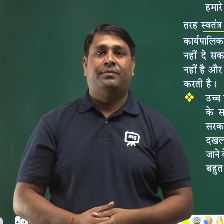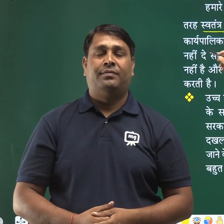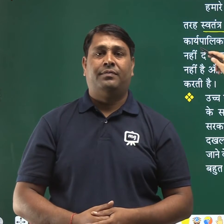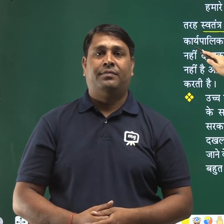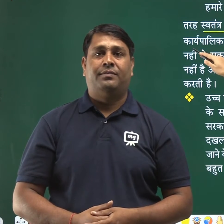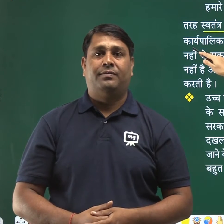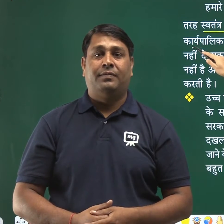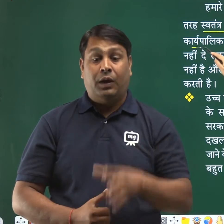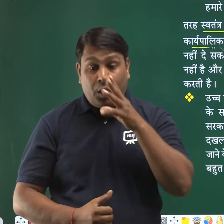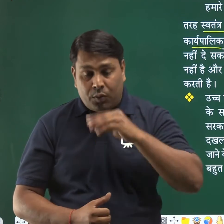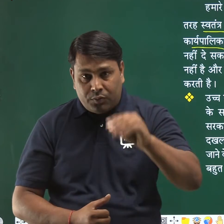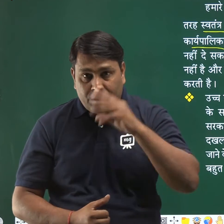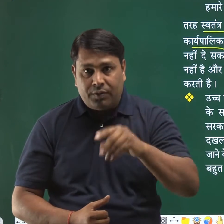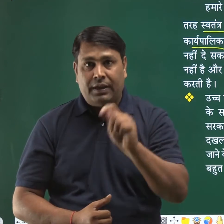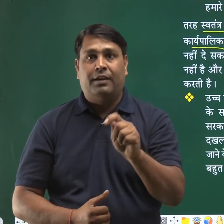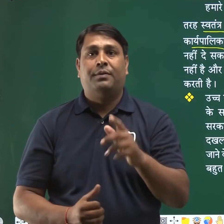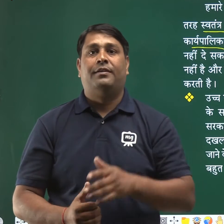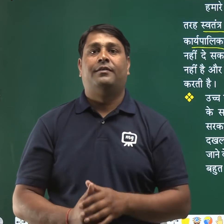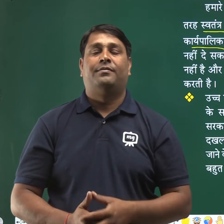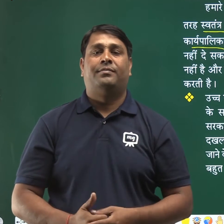और कार्यपालिका